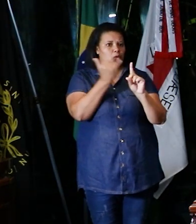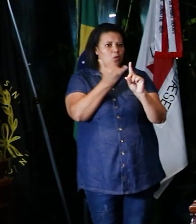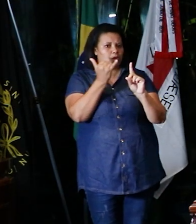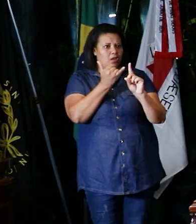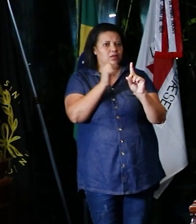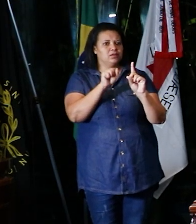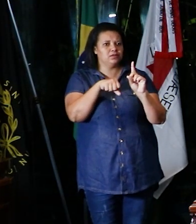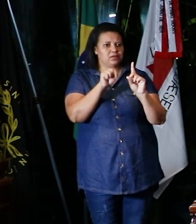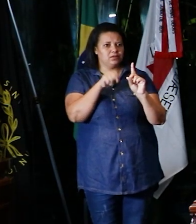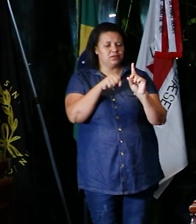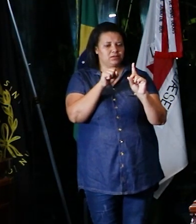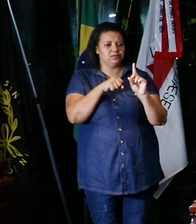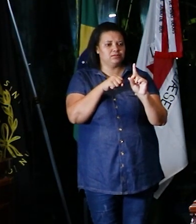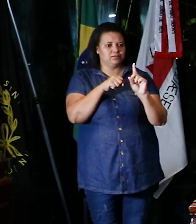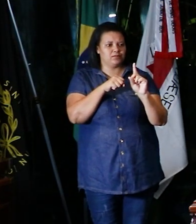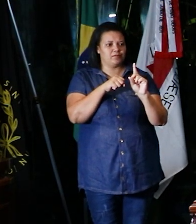mesmo,